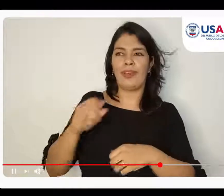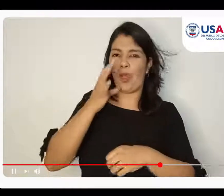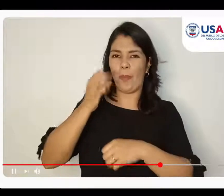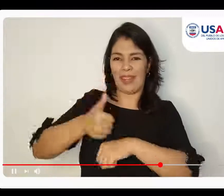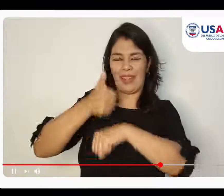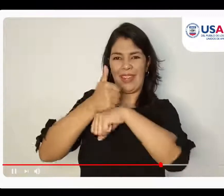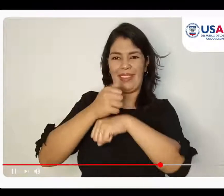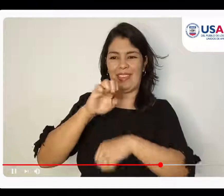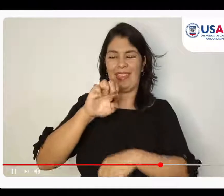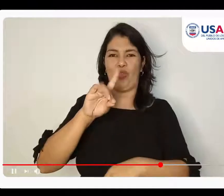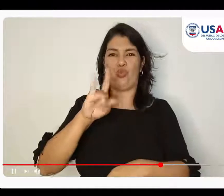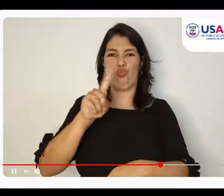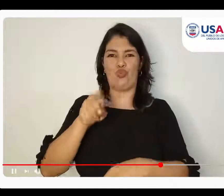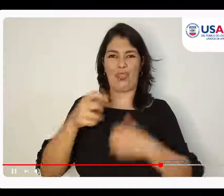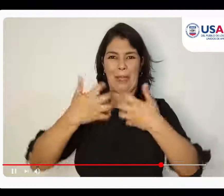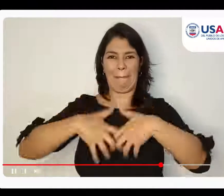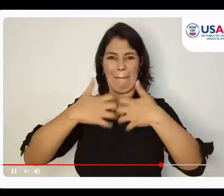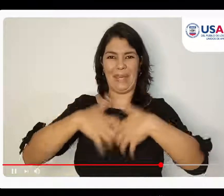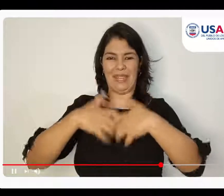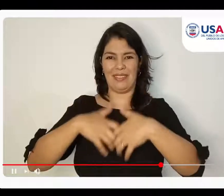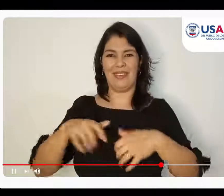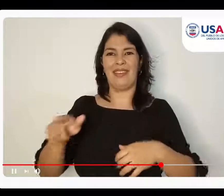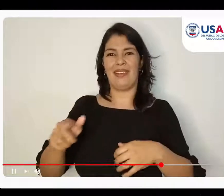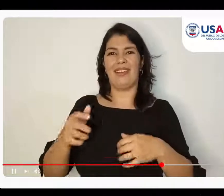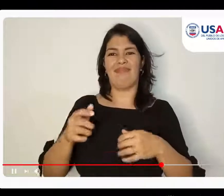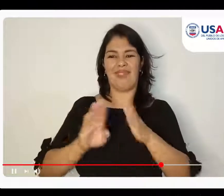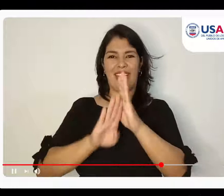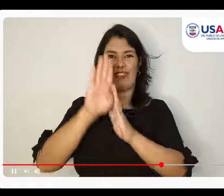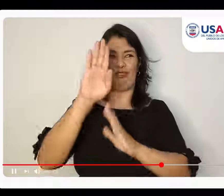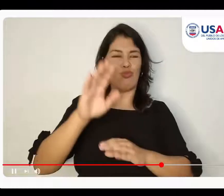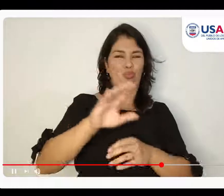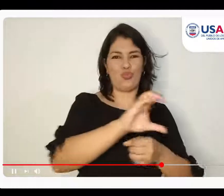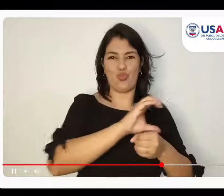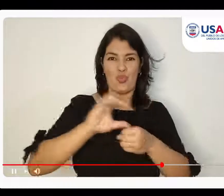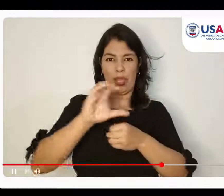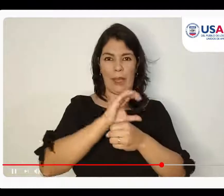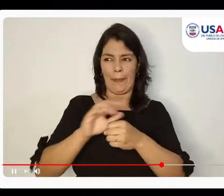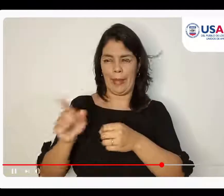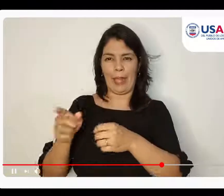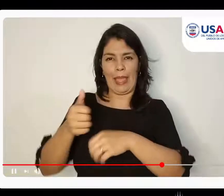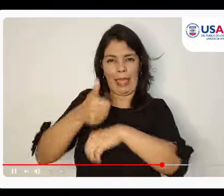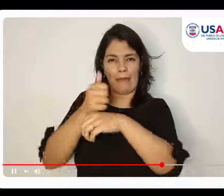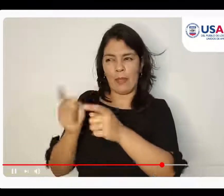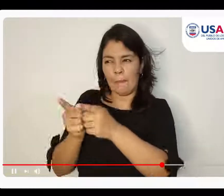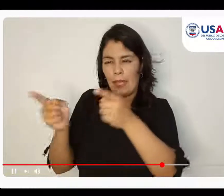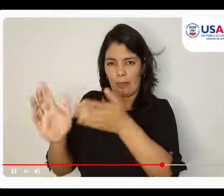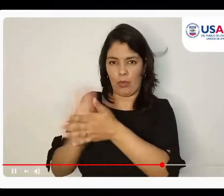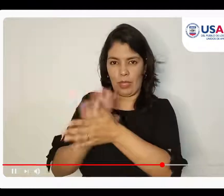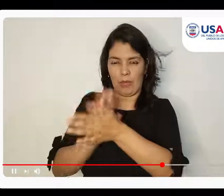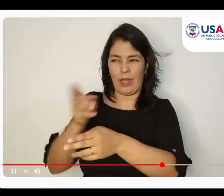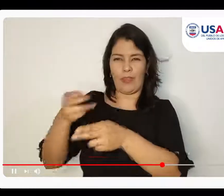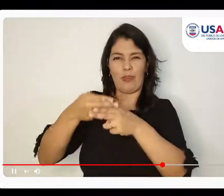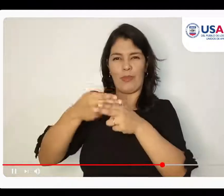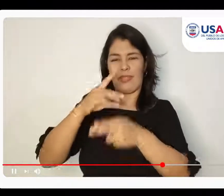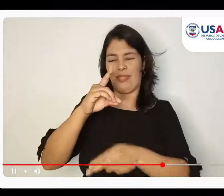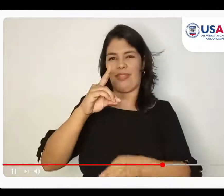empresa distrital de desarrollo y renovación urbano sostenible, nos cuenta cómo han trabajado el tema allí. Nosotros en la